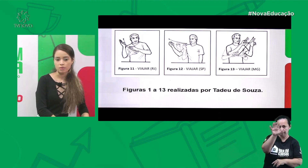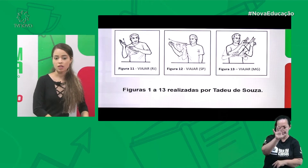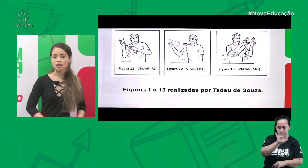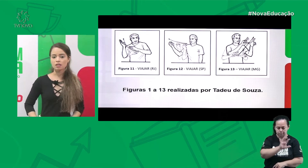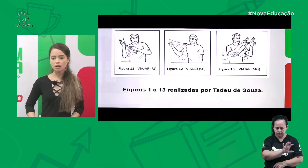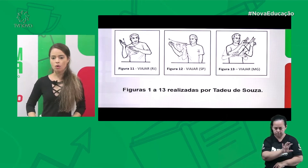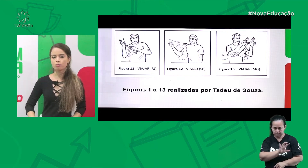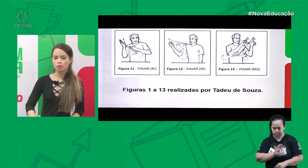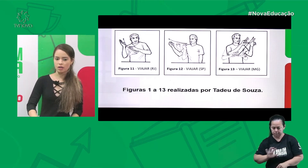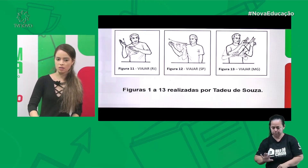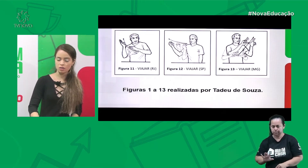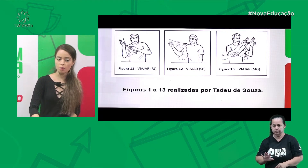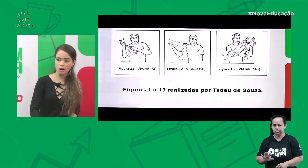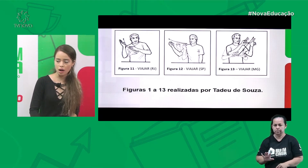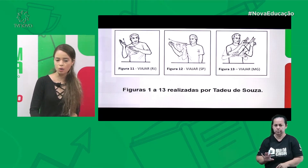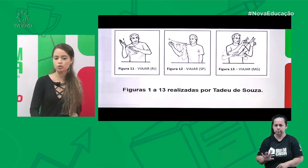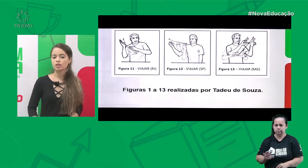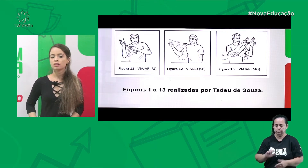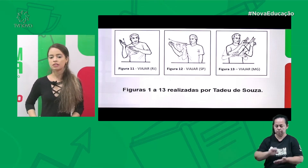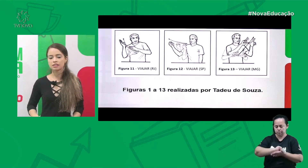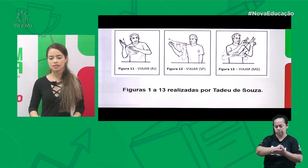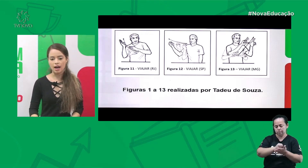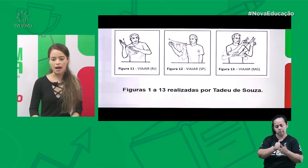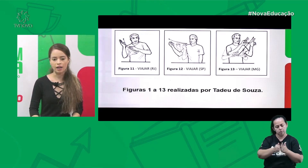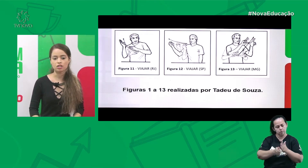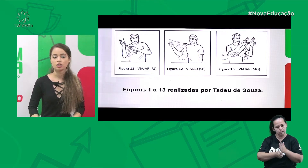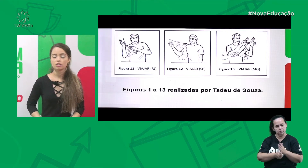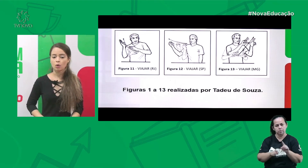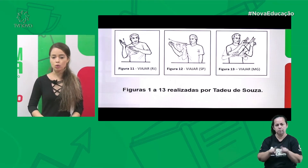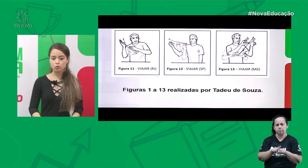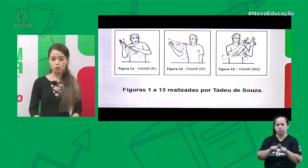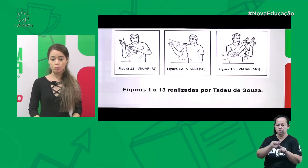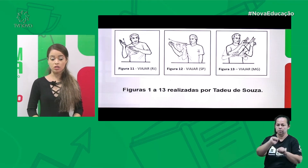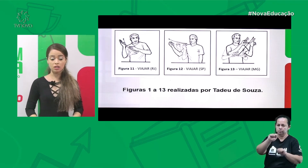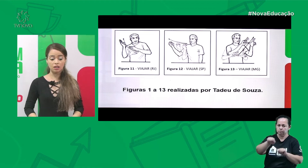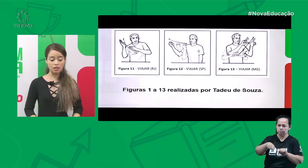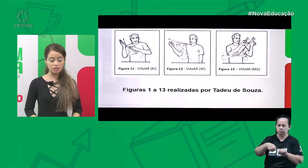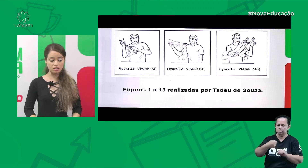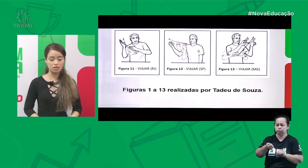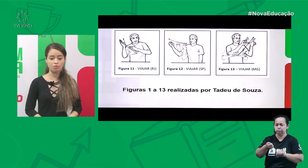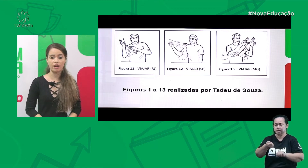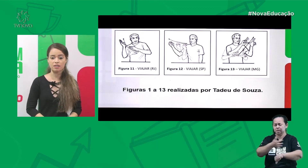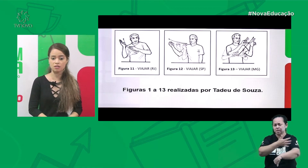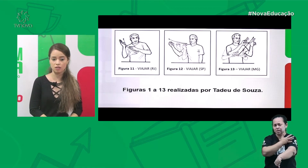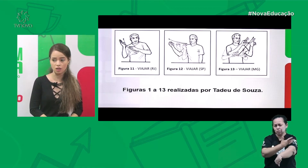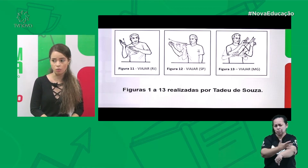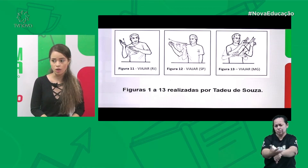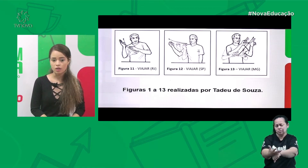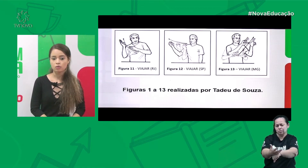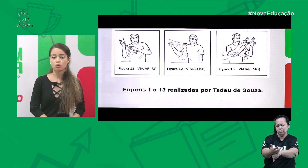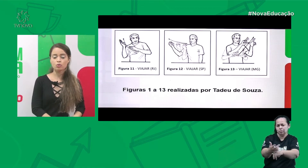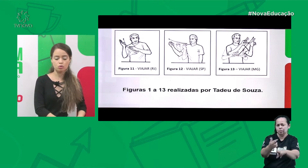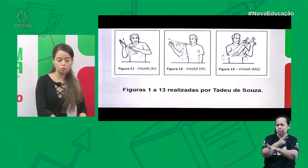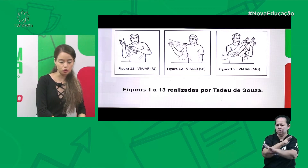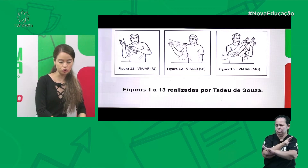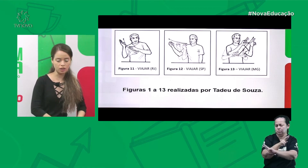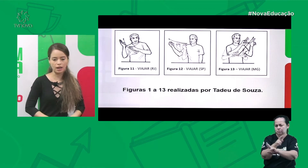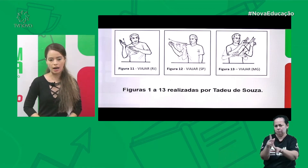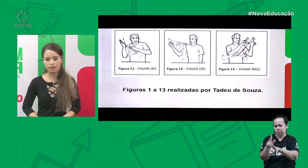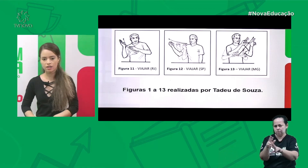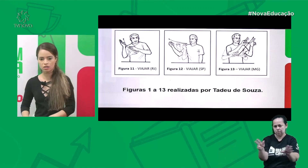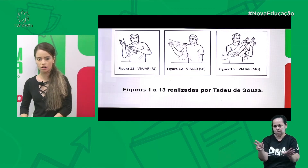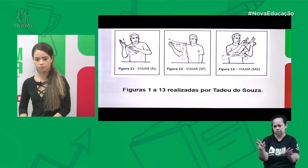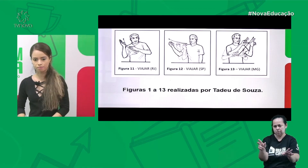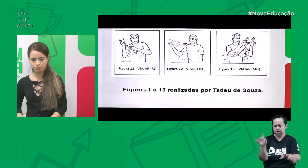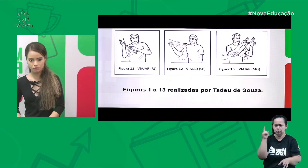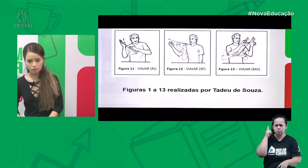região e de configuração de mãos, de sinais, de costumes que se diferenciam dos surdos de